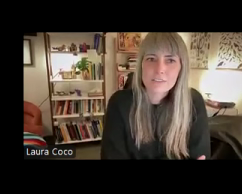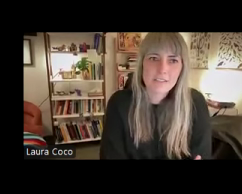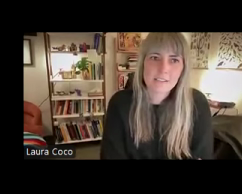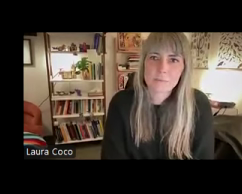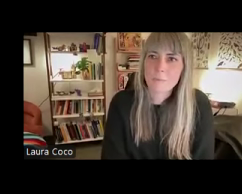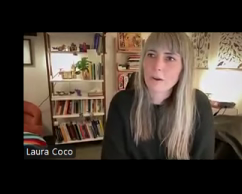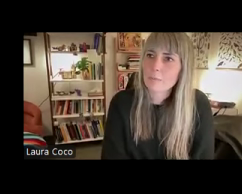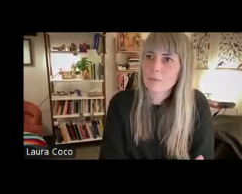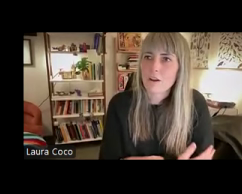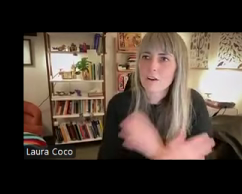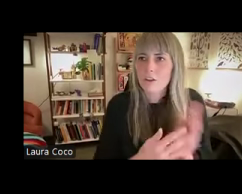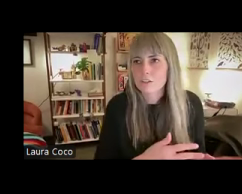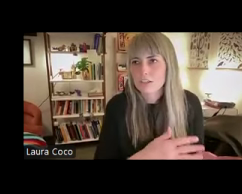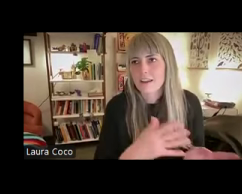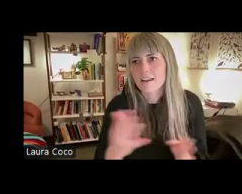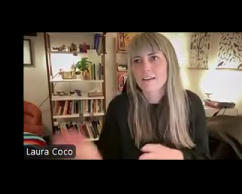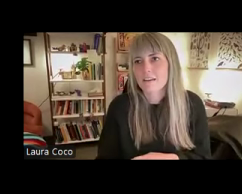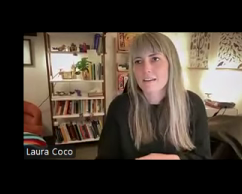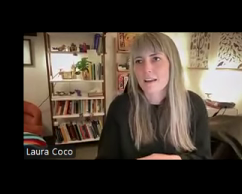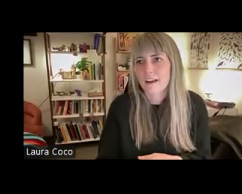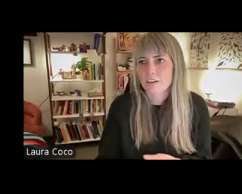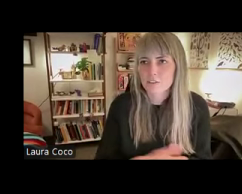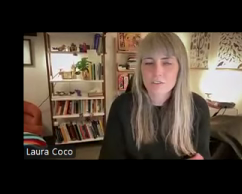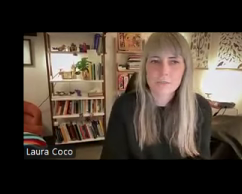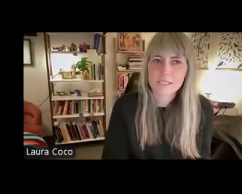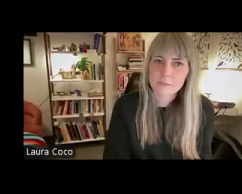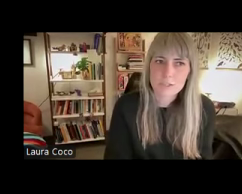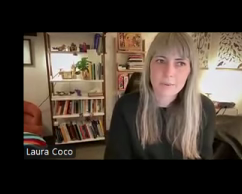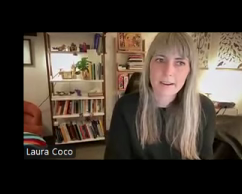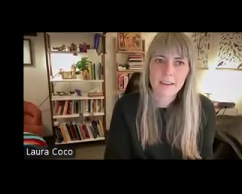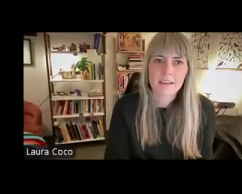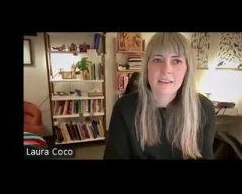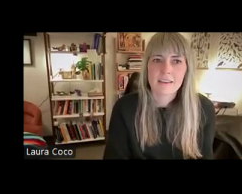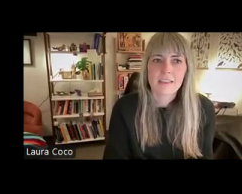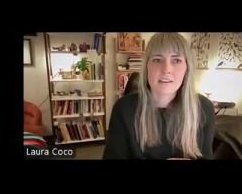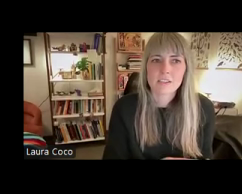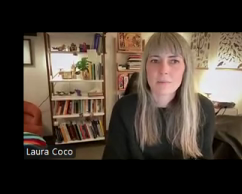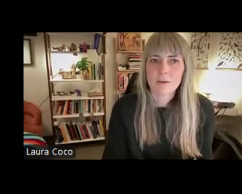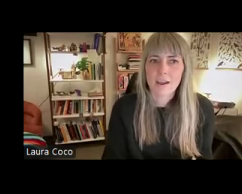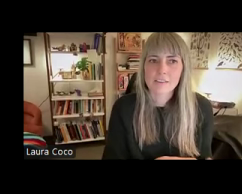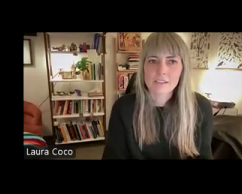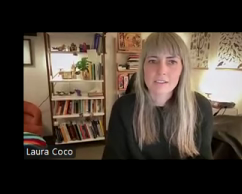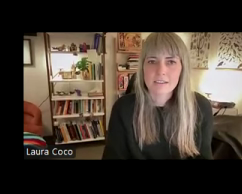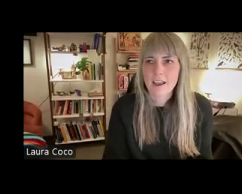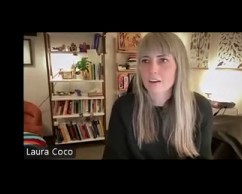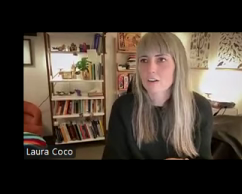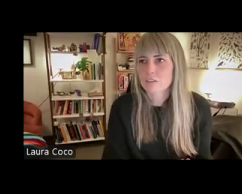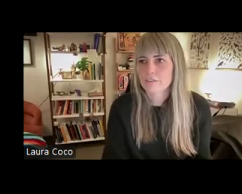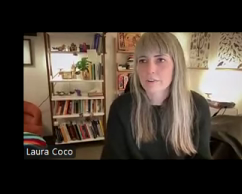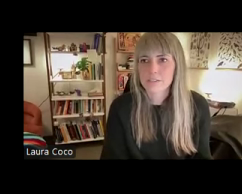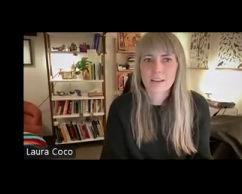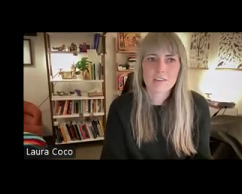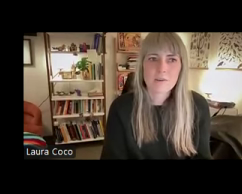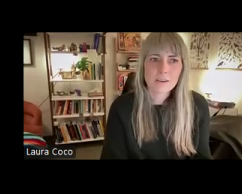personal muy involved in this corta work, para both in contarles cómo me audiology and involucré en in este agricultural trabajo noise exposure work. And en then I'll talk about hazards sobre el in tema de